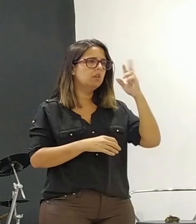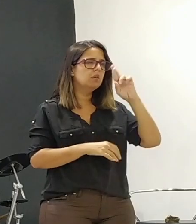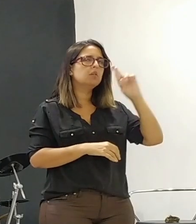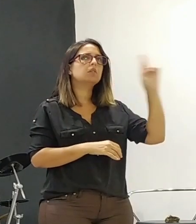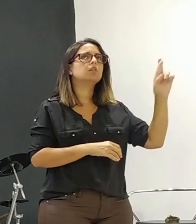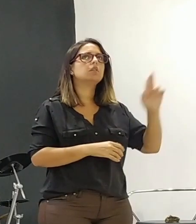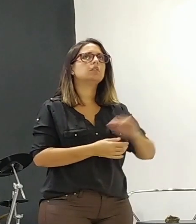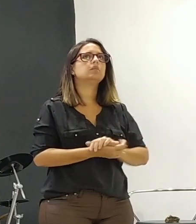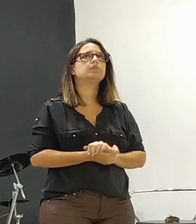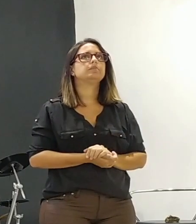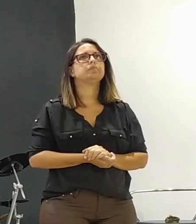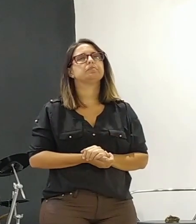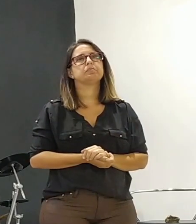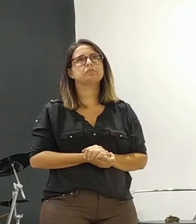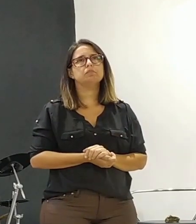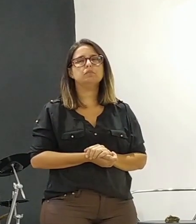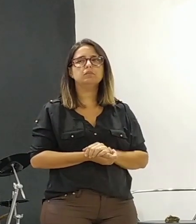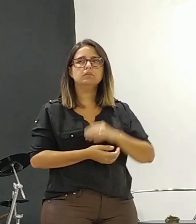Senhor.